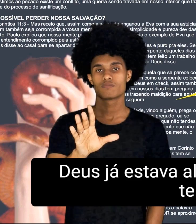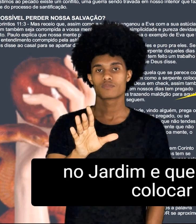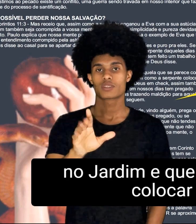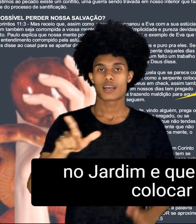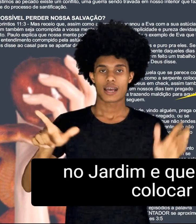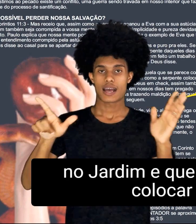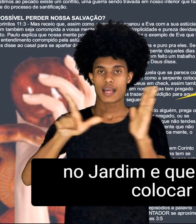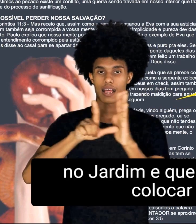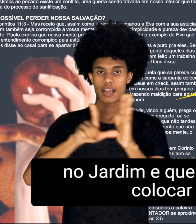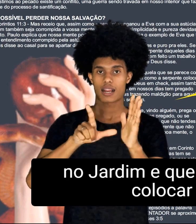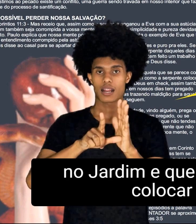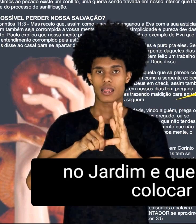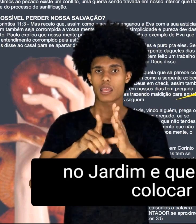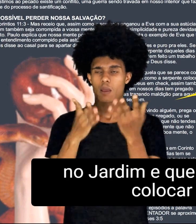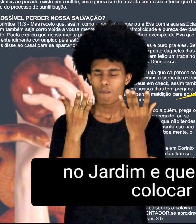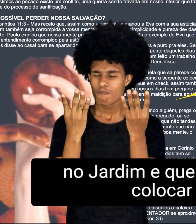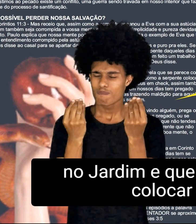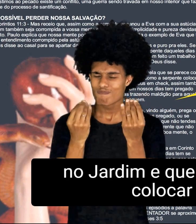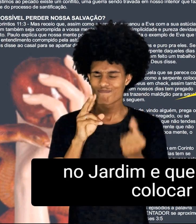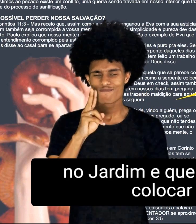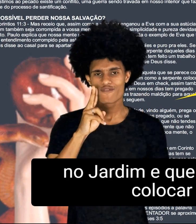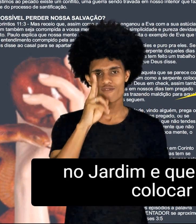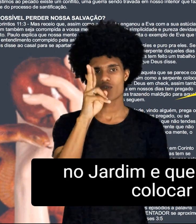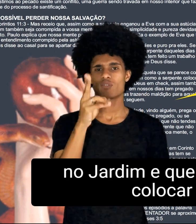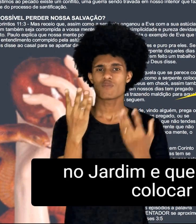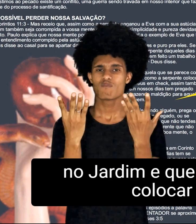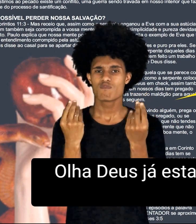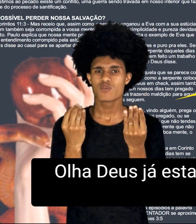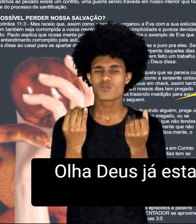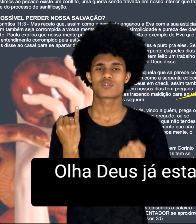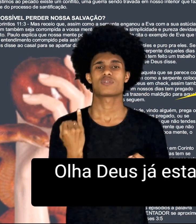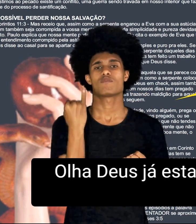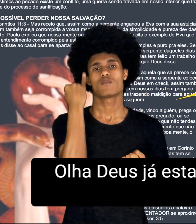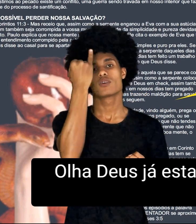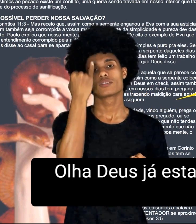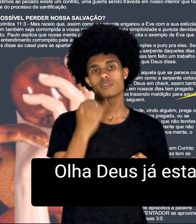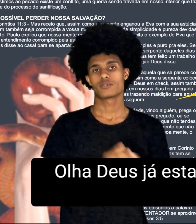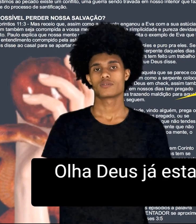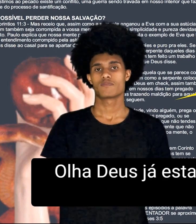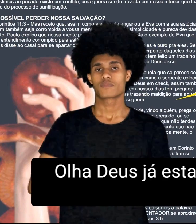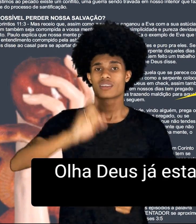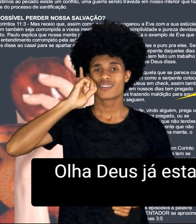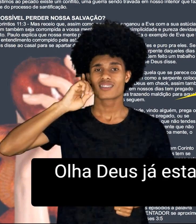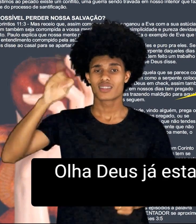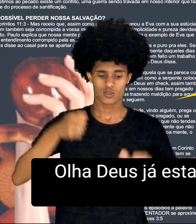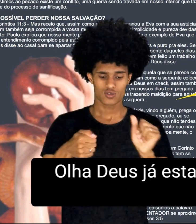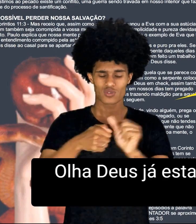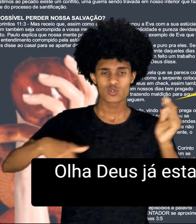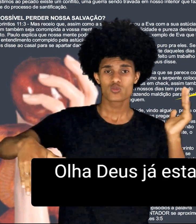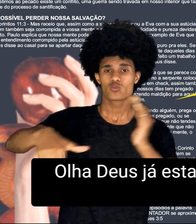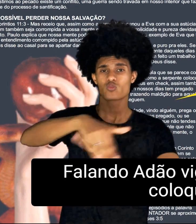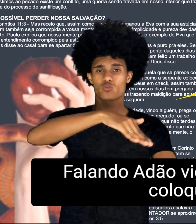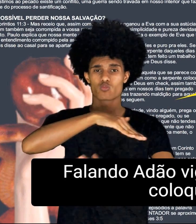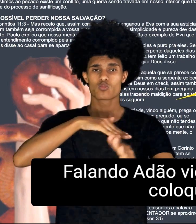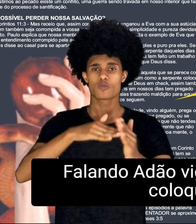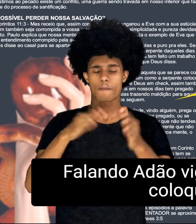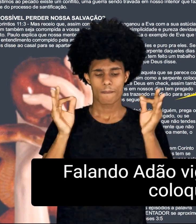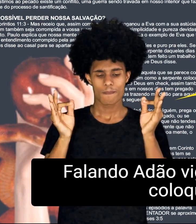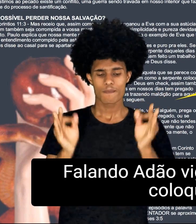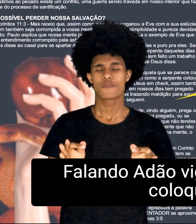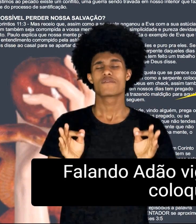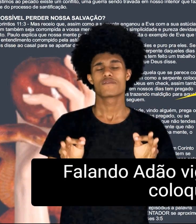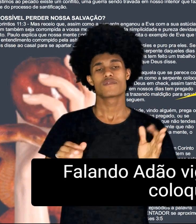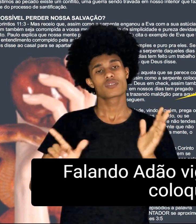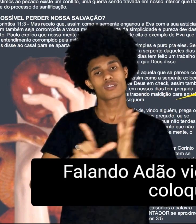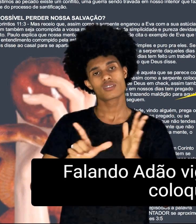tentaria entrar no jardim e que era a responsabilidade dele colocar o diabo para fora. Olha, Deus já estava alertando o Adão lá no Éden, falando, Adão,